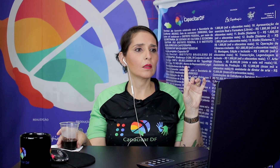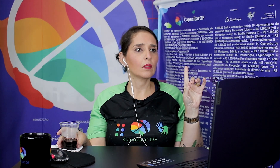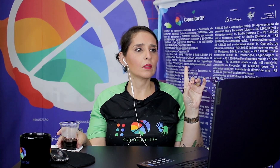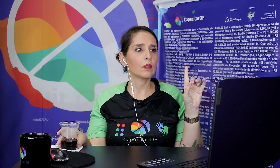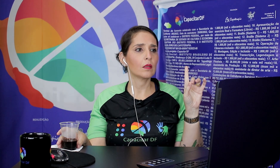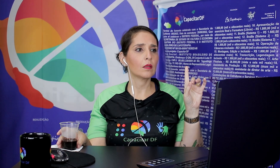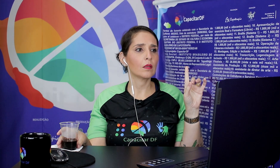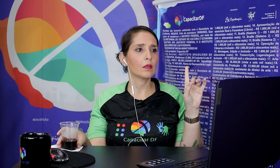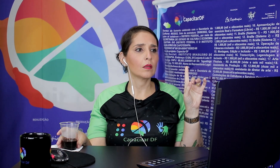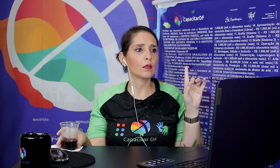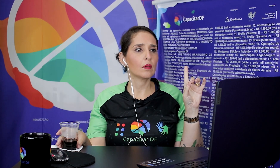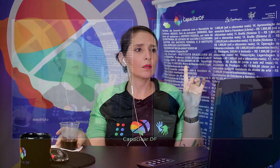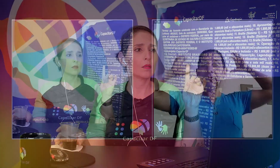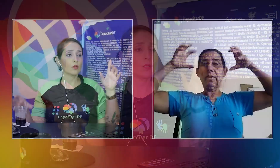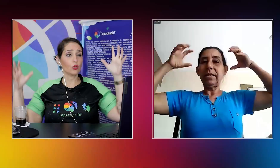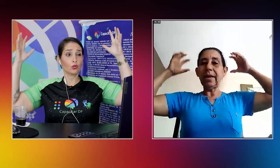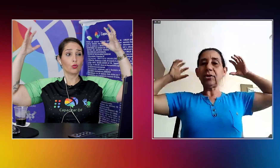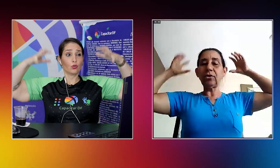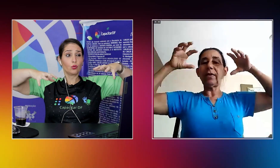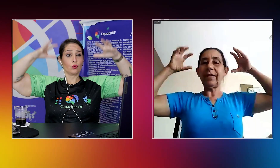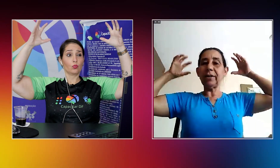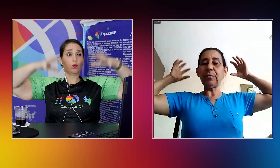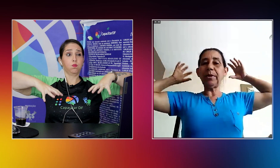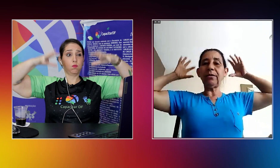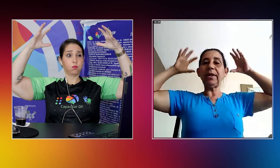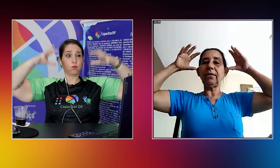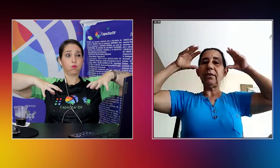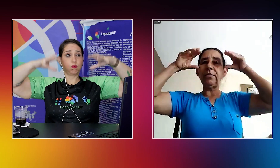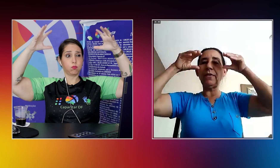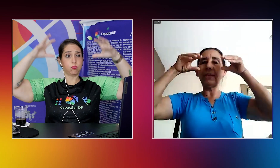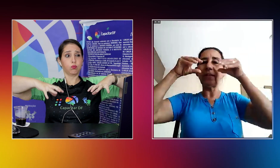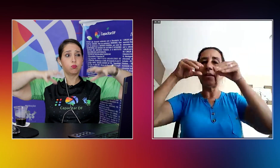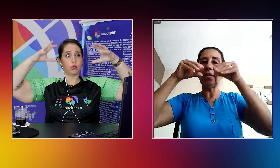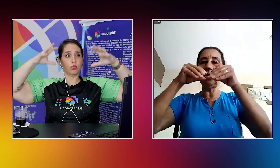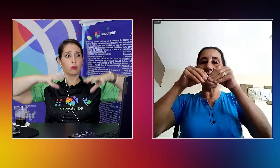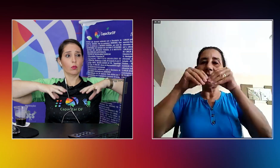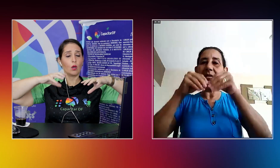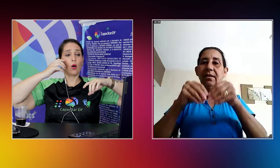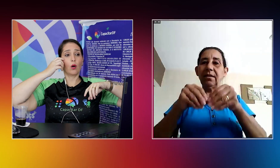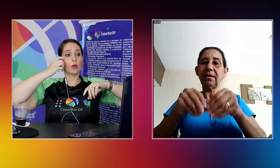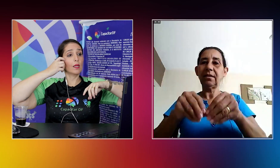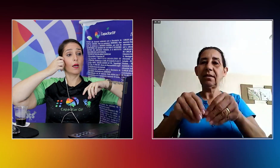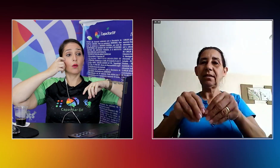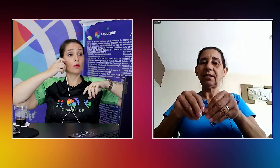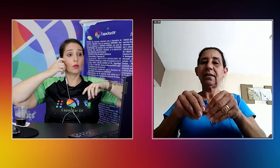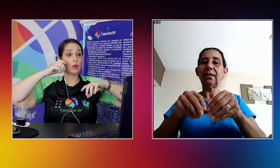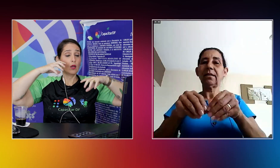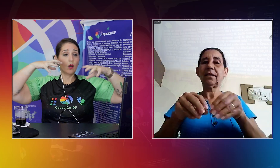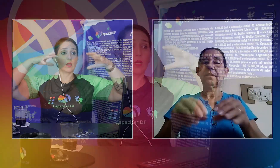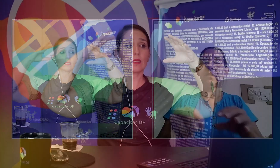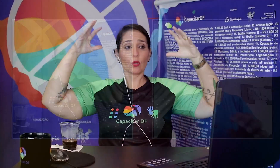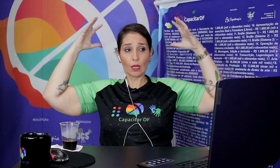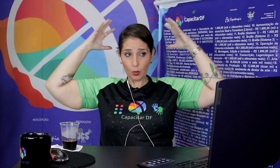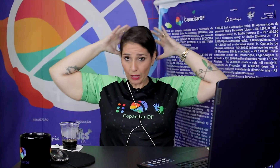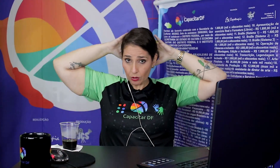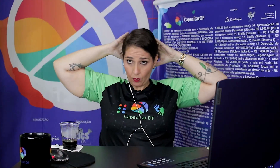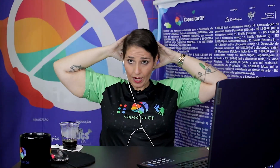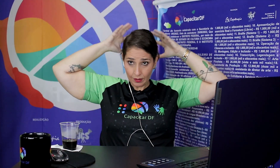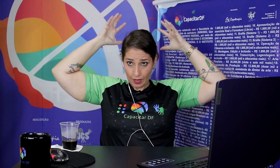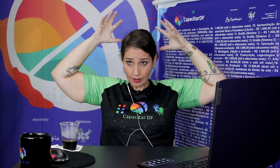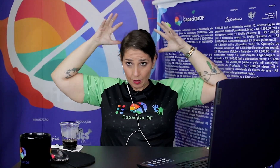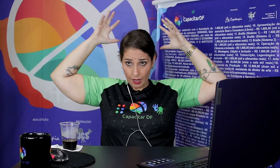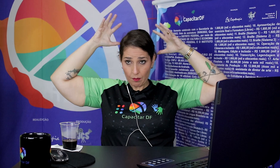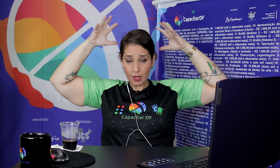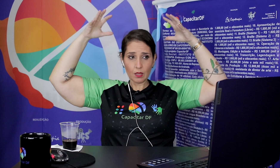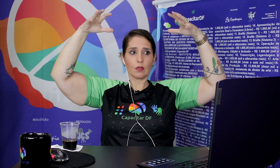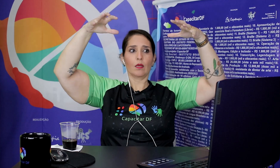Quando está um temporal e a chuva vai diminuindo, eu faço assim? Ó, não. Olha só, o temporal não é